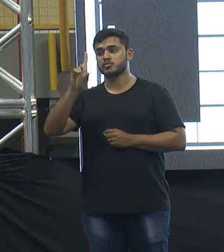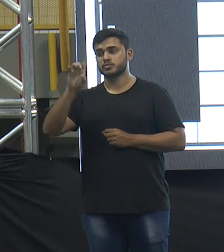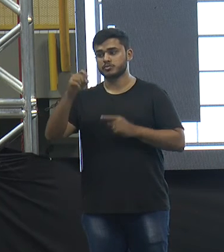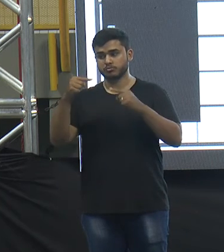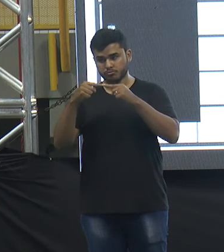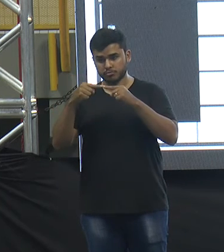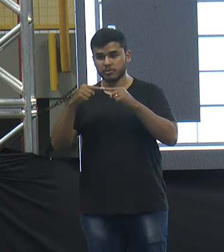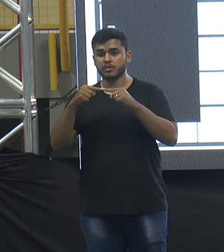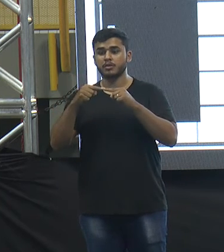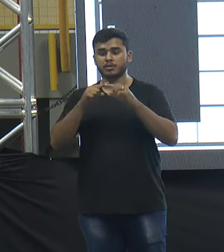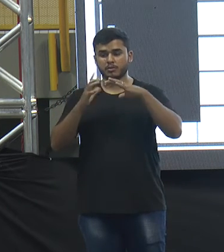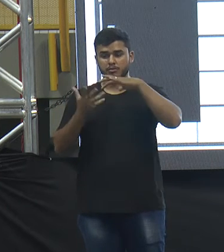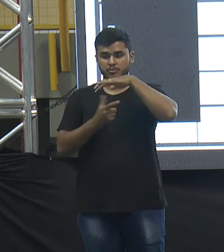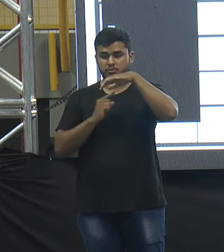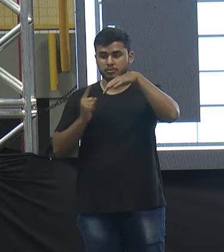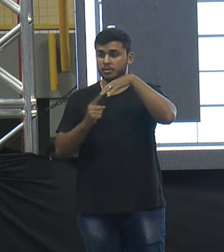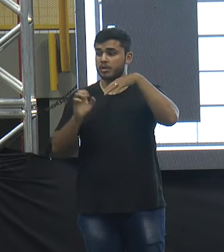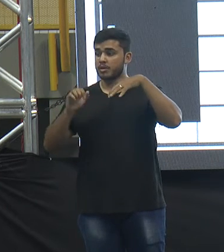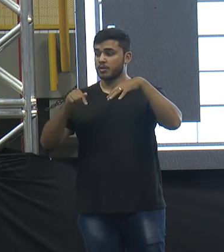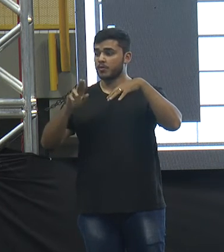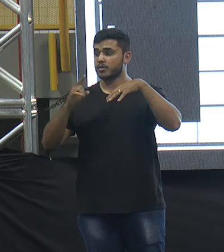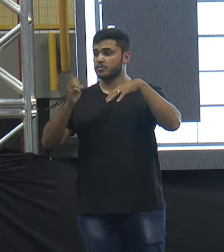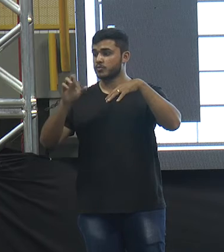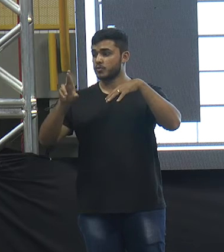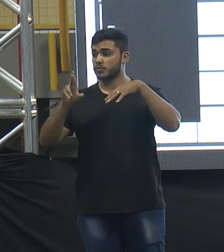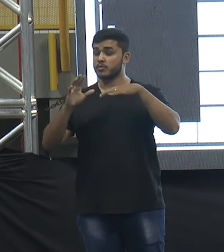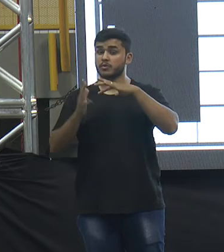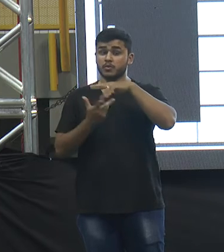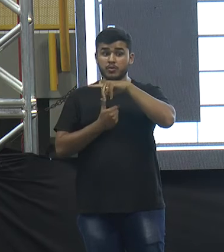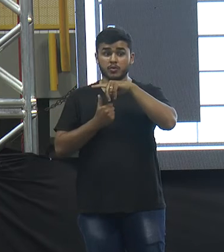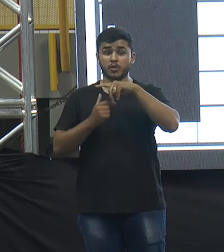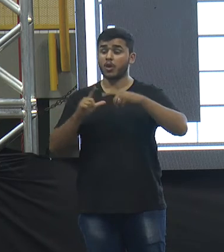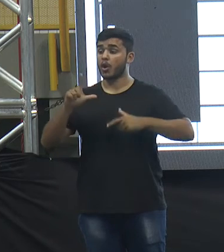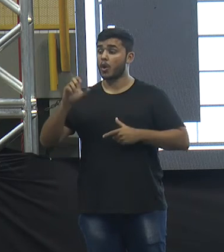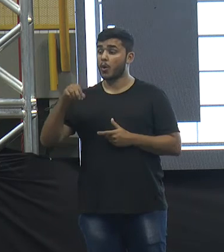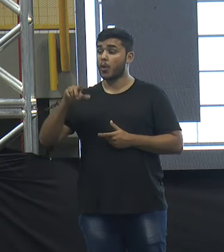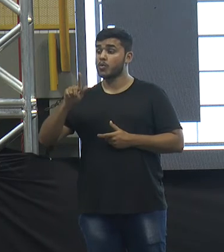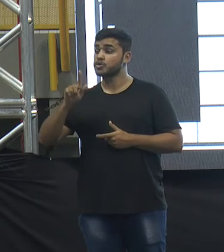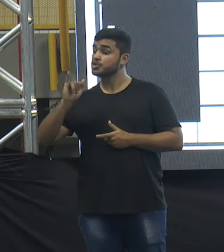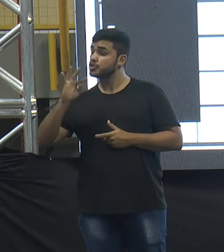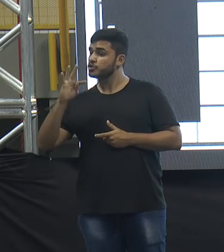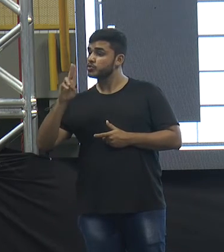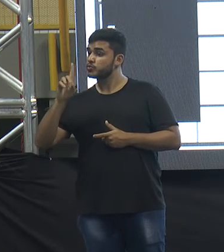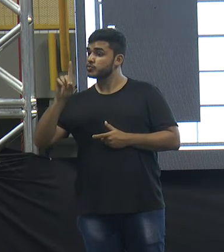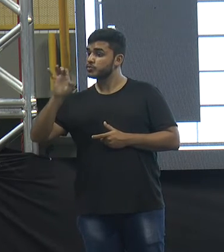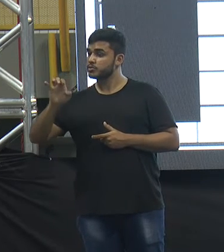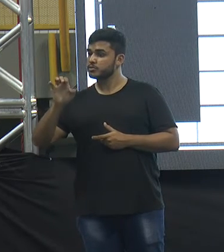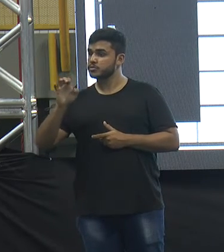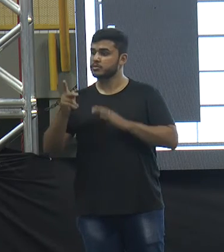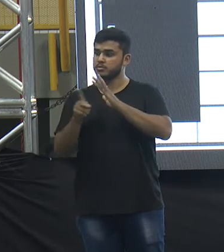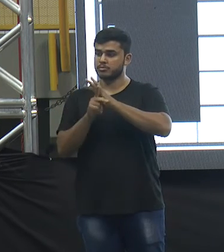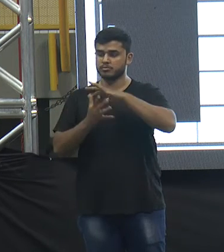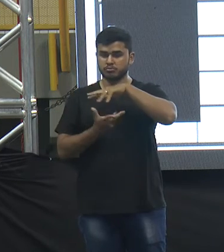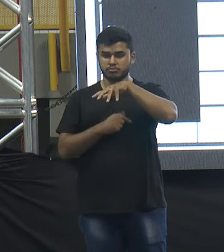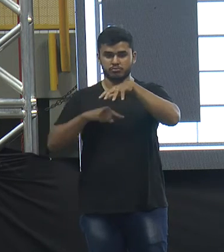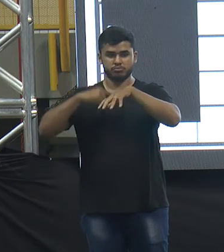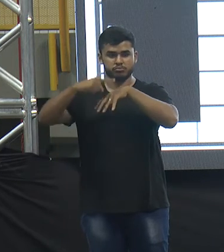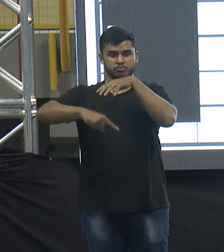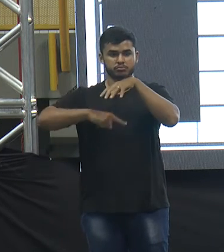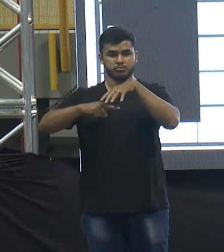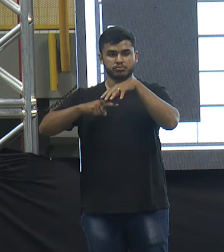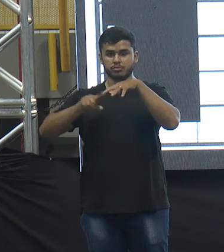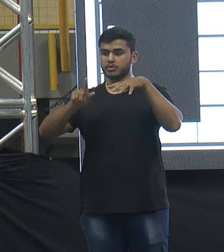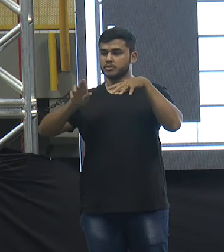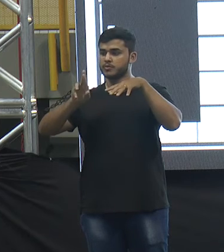esquerdo. Ok? Beleza. Ponto B, professor. Qual seria a latitude? 90 graus